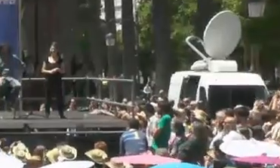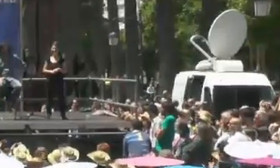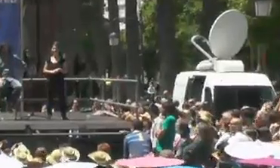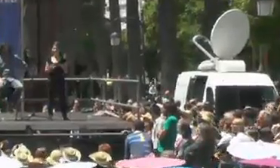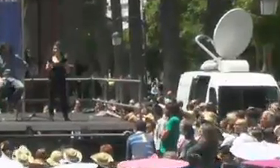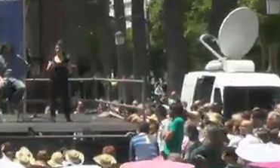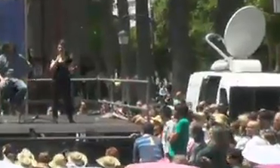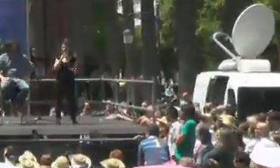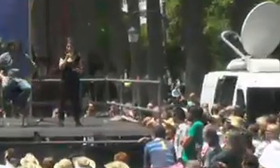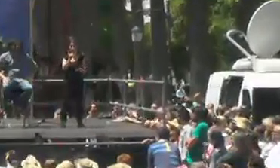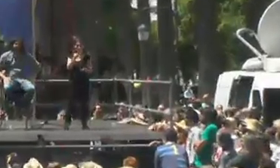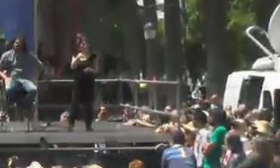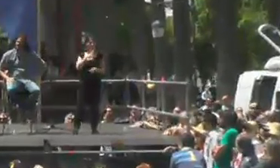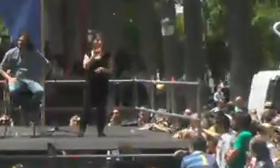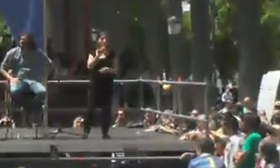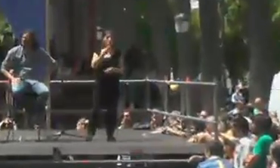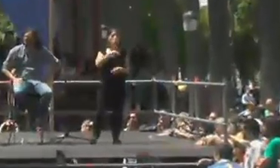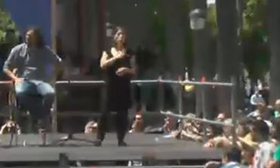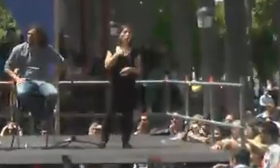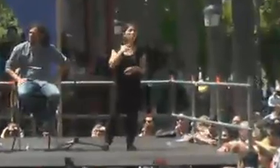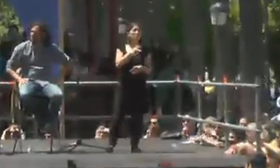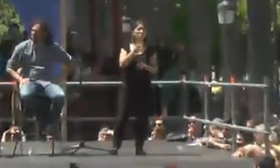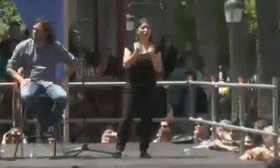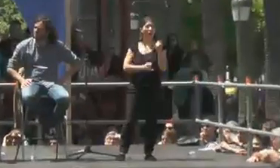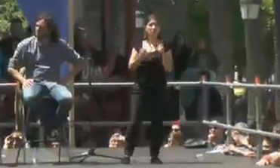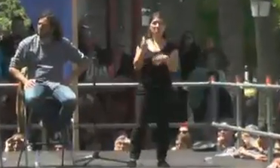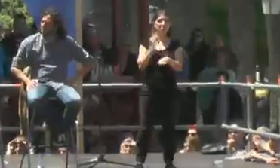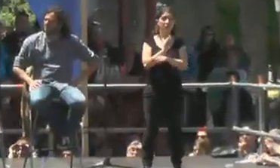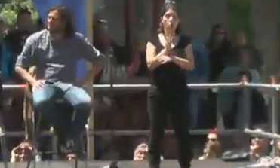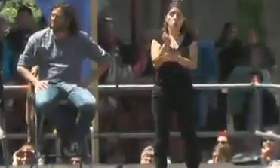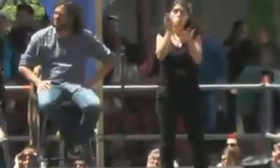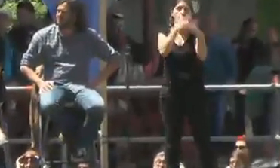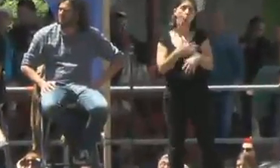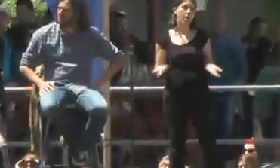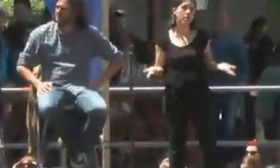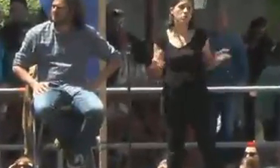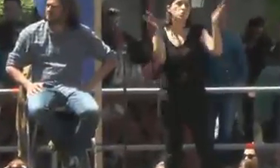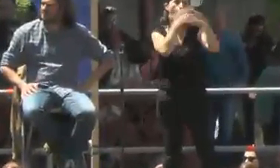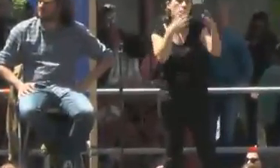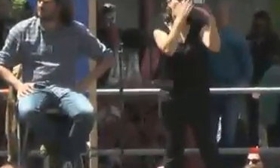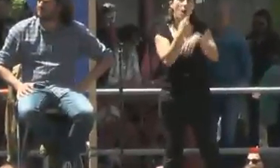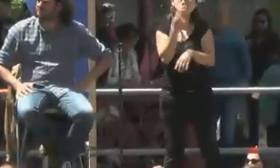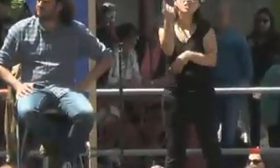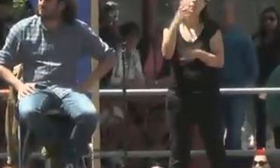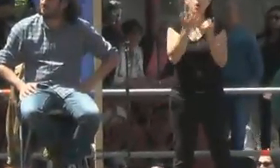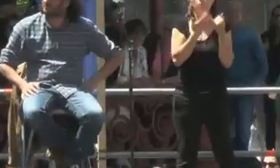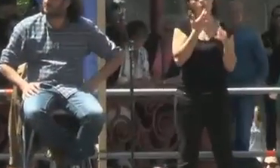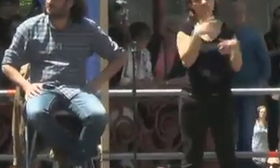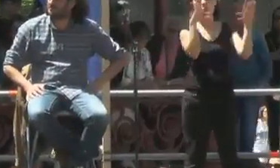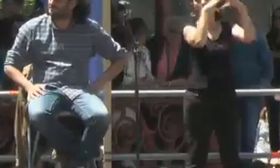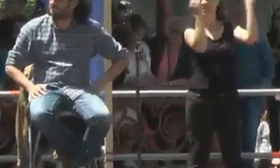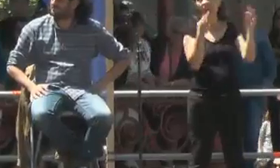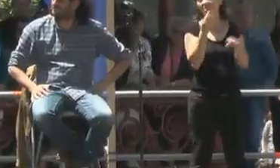Porque sí, porque para os nosos dereitos nunca hai cartos. Non hai cartos para a universidade. Non?